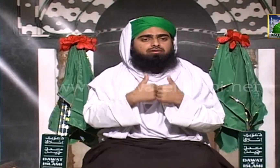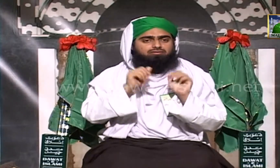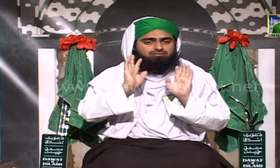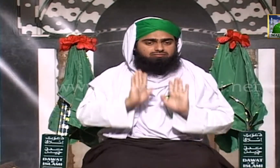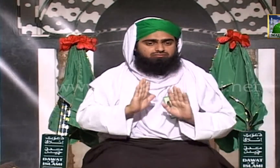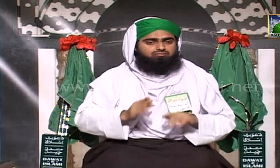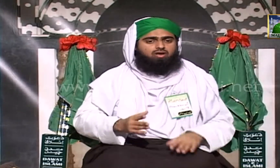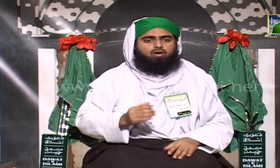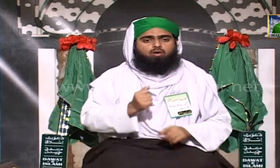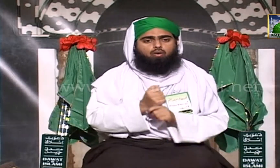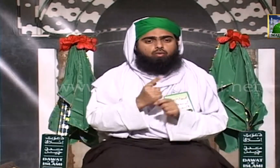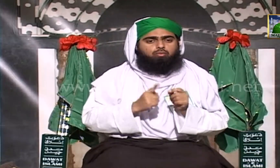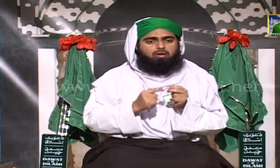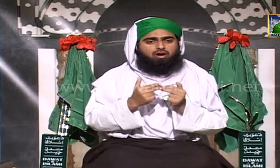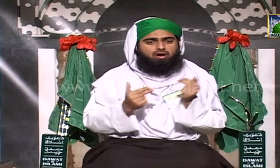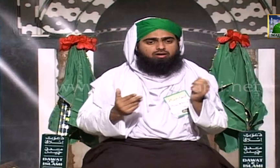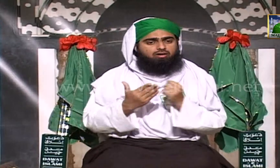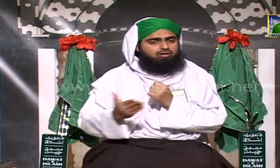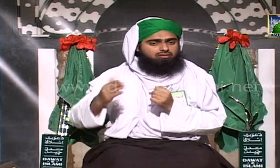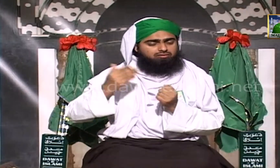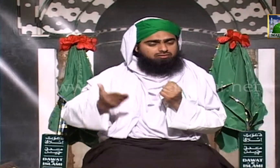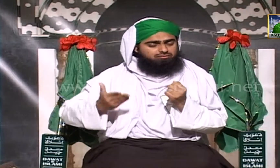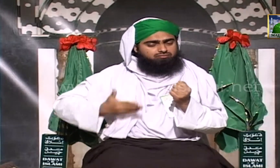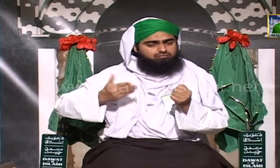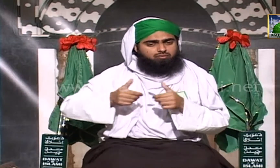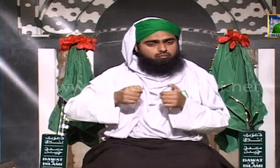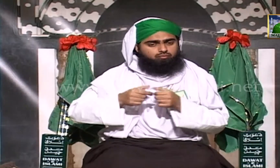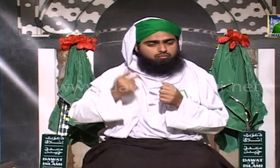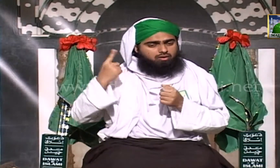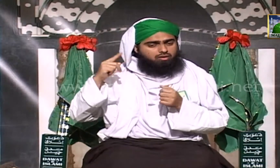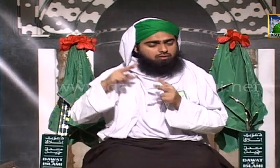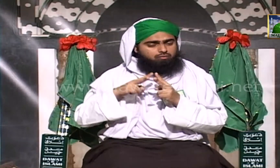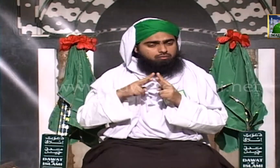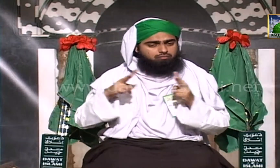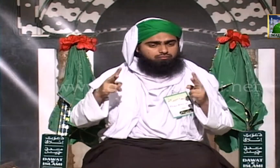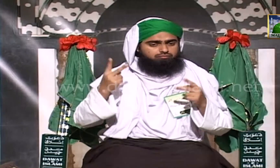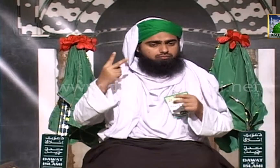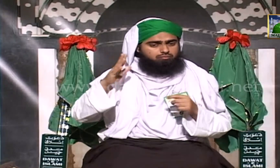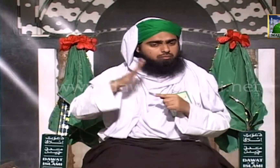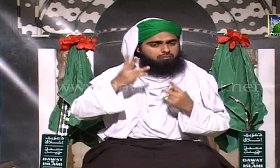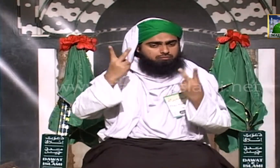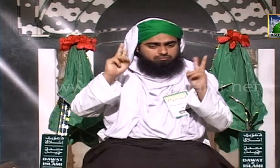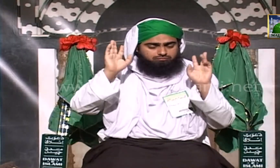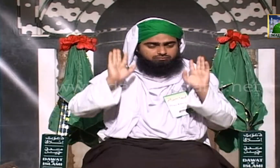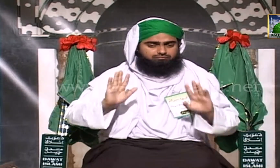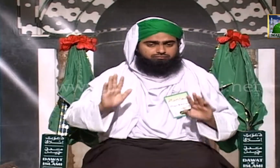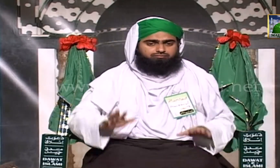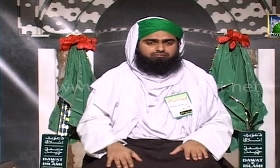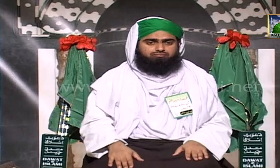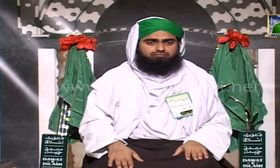ہے اور لوگ پڑھتے ہی چلے آ رہے ہیں، اور اس کی برکتوں کا تو کیا اندازہ لگا سکتے ہیں. ضمناً مجھے بات